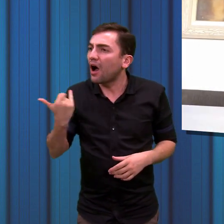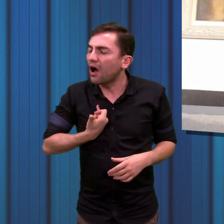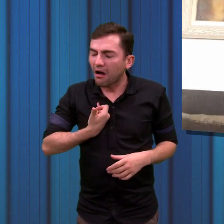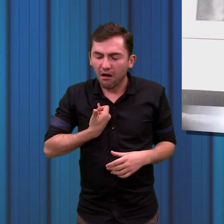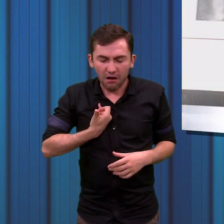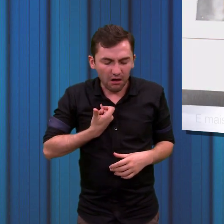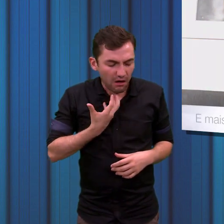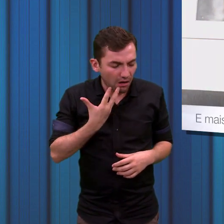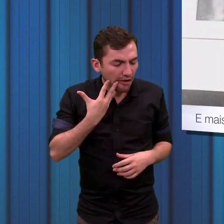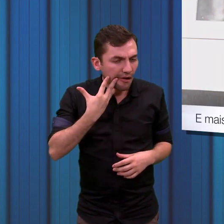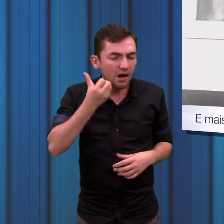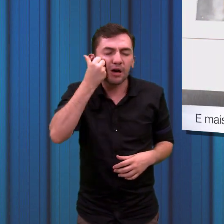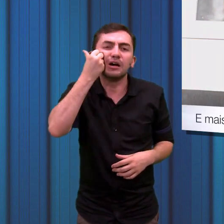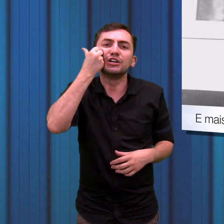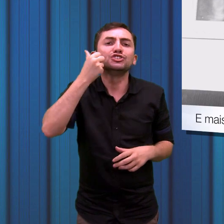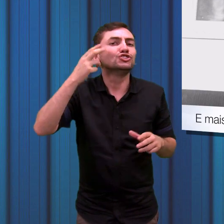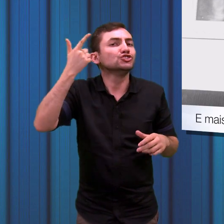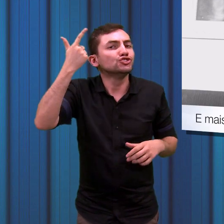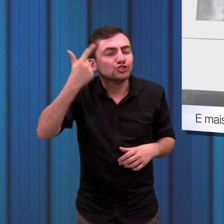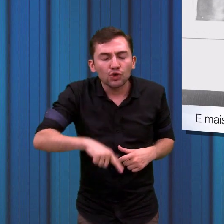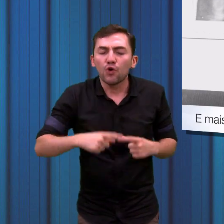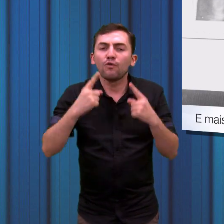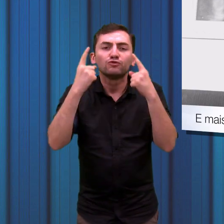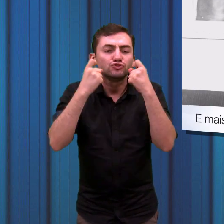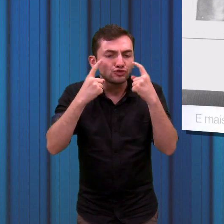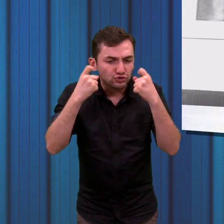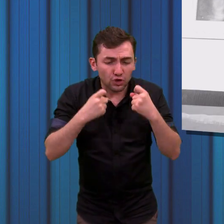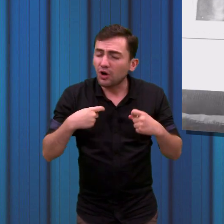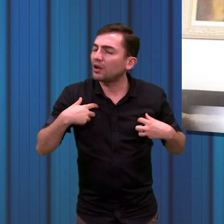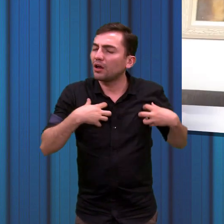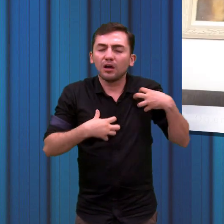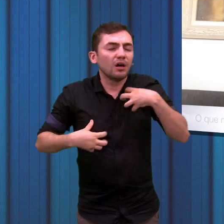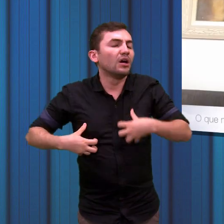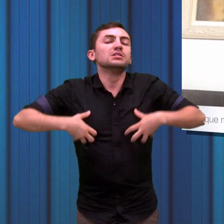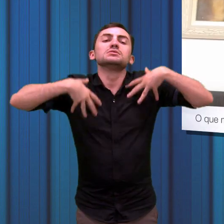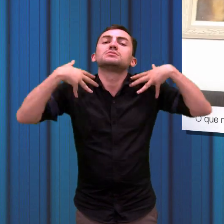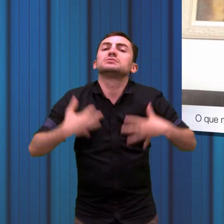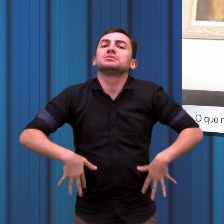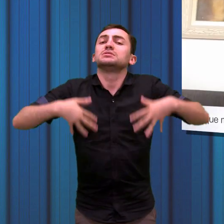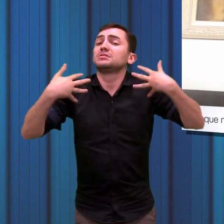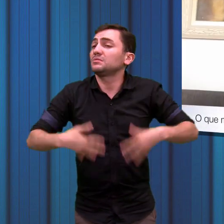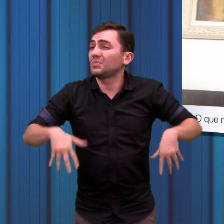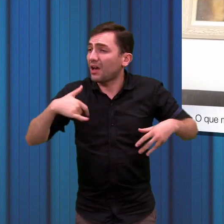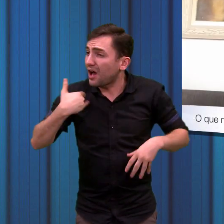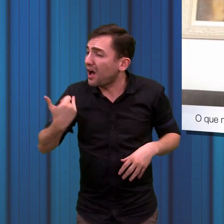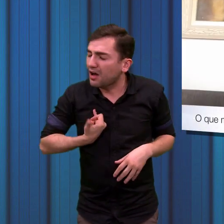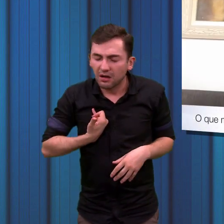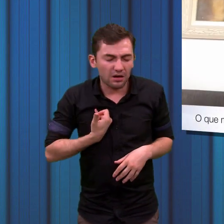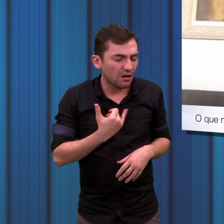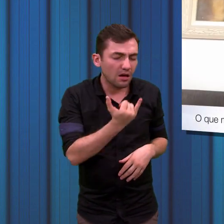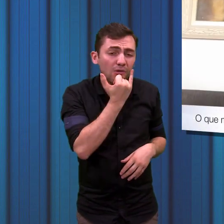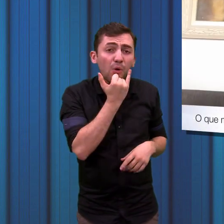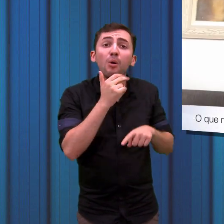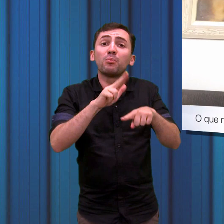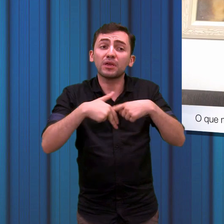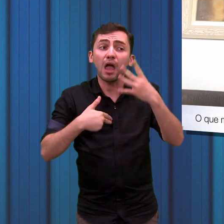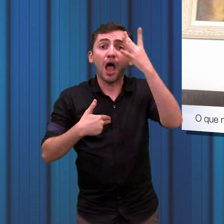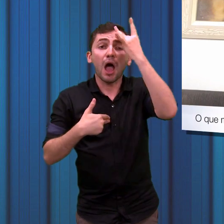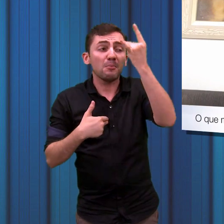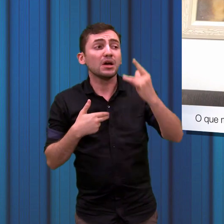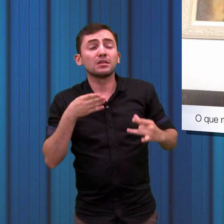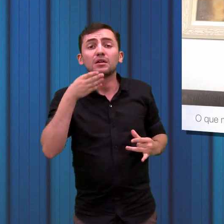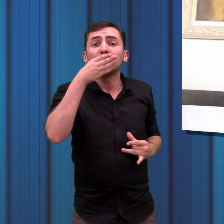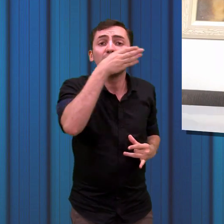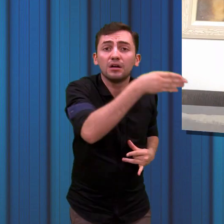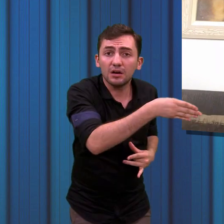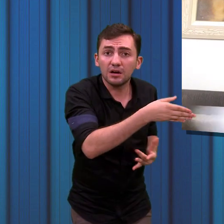a decepção de mais uma vez ter chorado, que me deixou desesperada, porque a fono